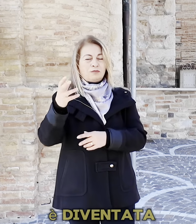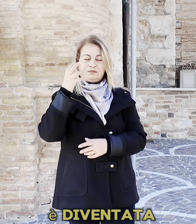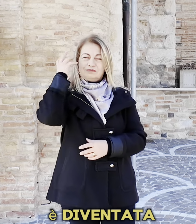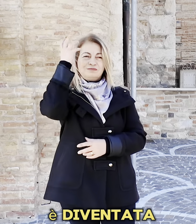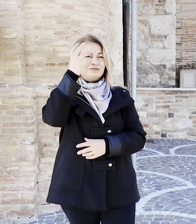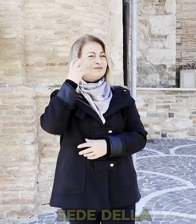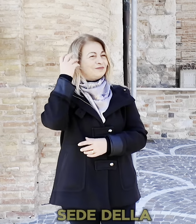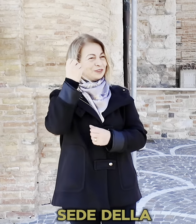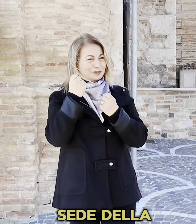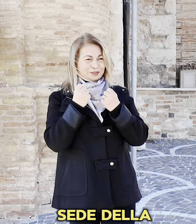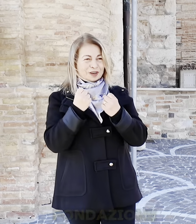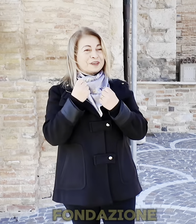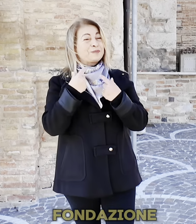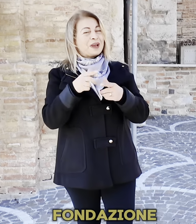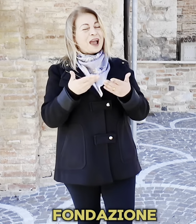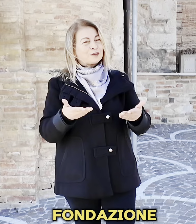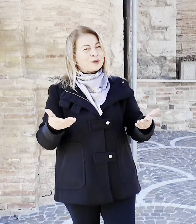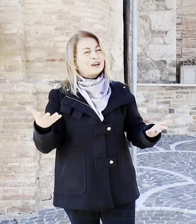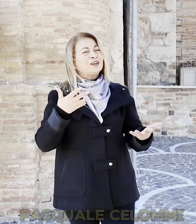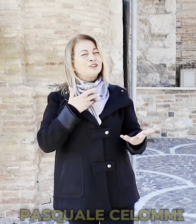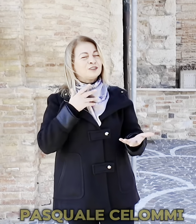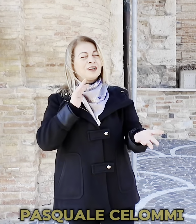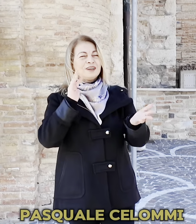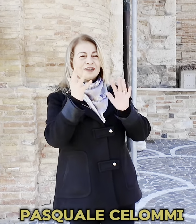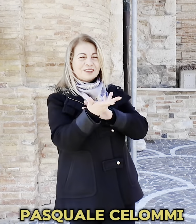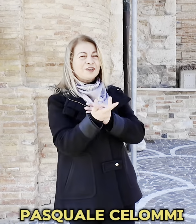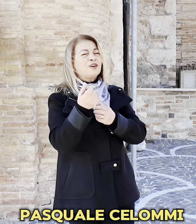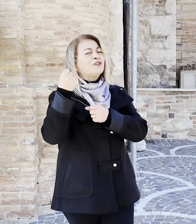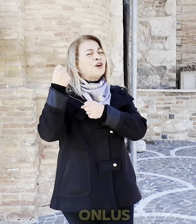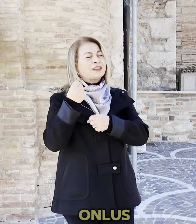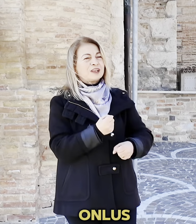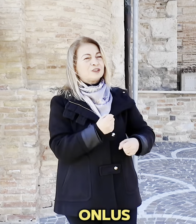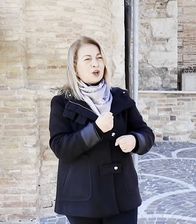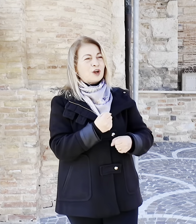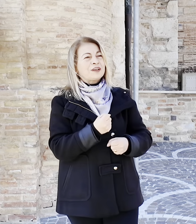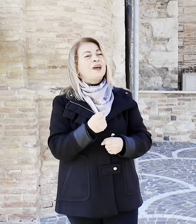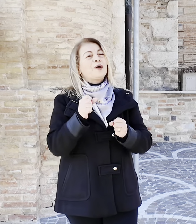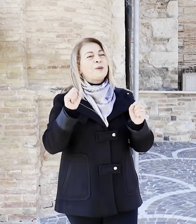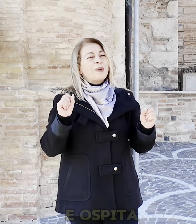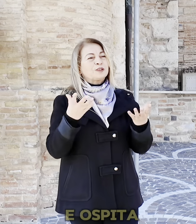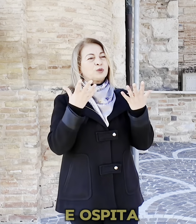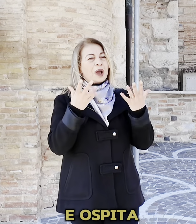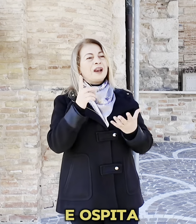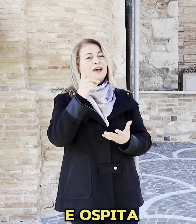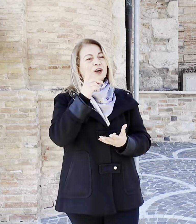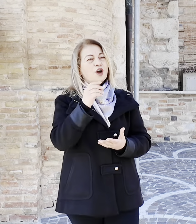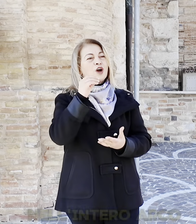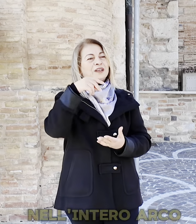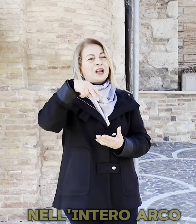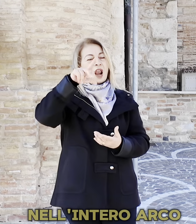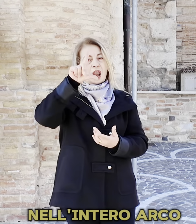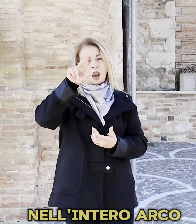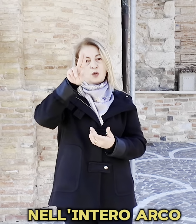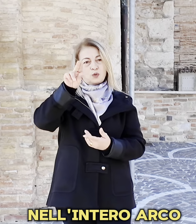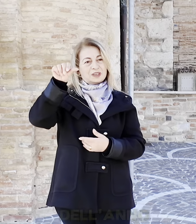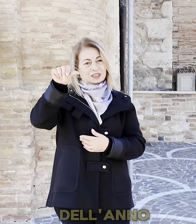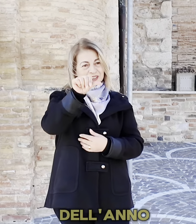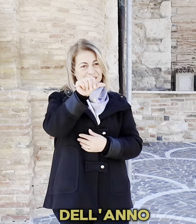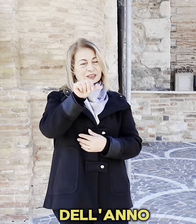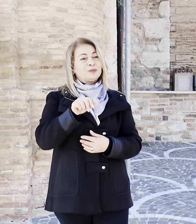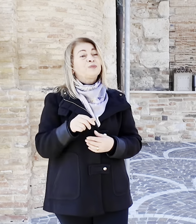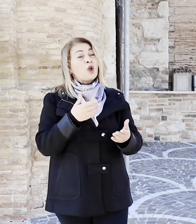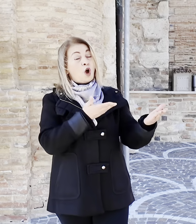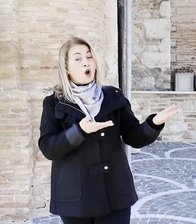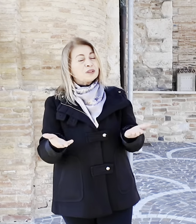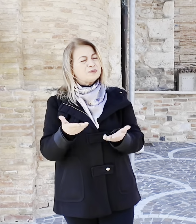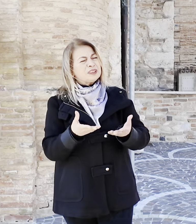è diventata sede della Fondazione Pasquale Celommi Onlus e ospita nell'intero arco